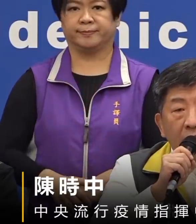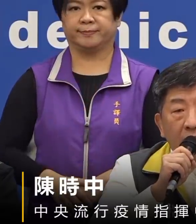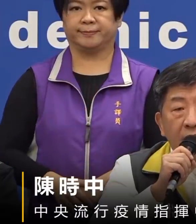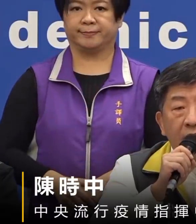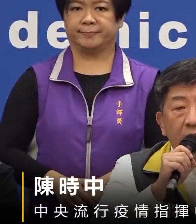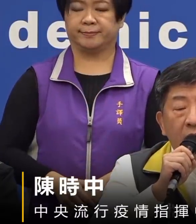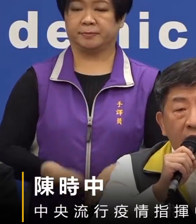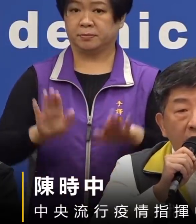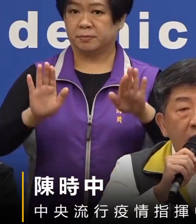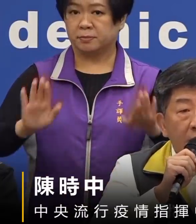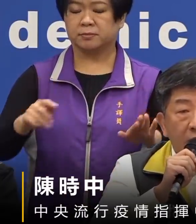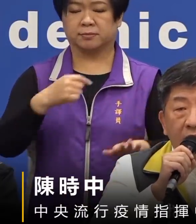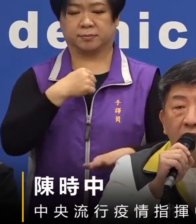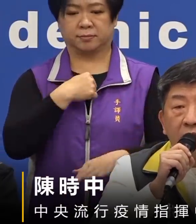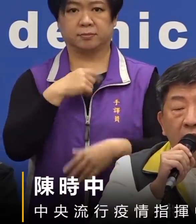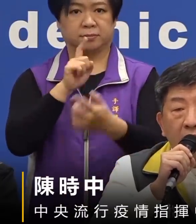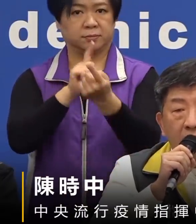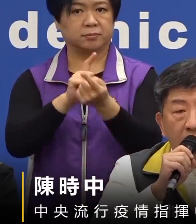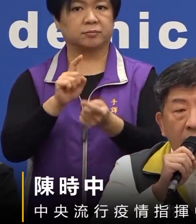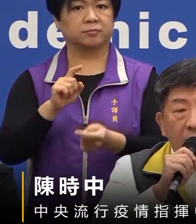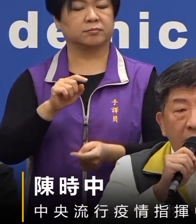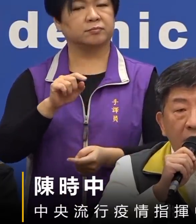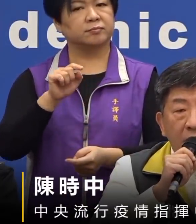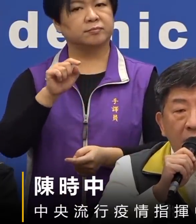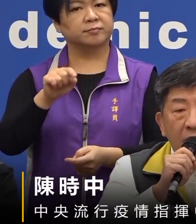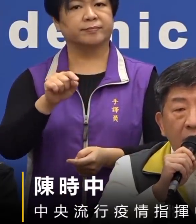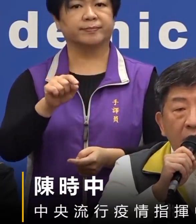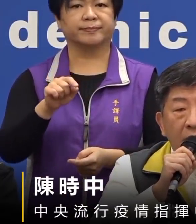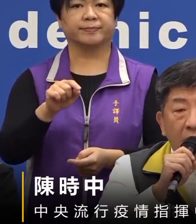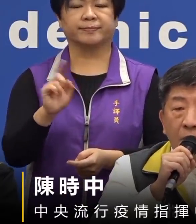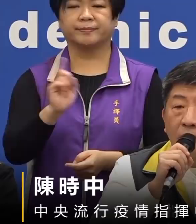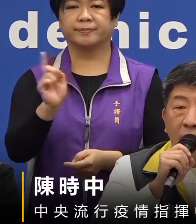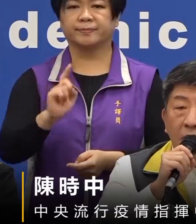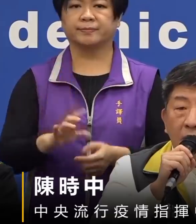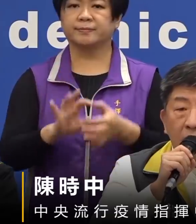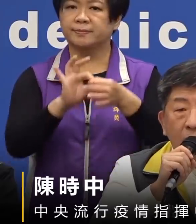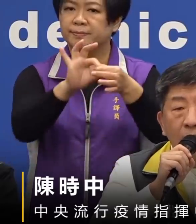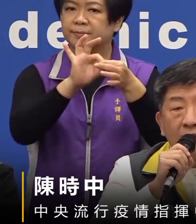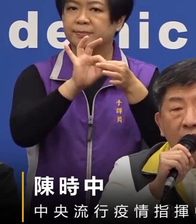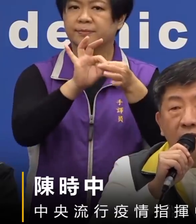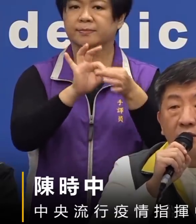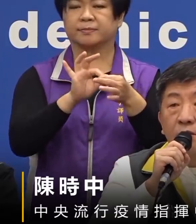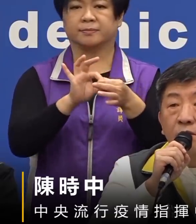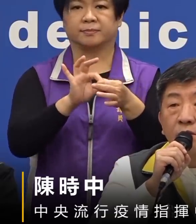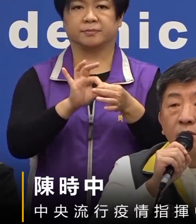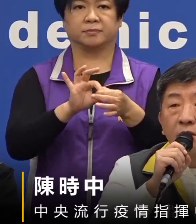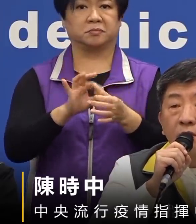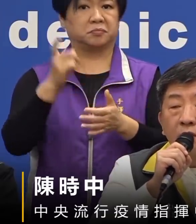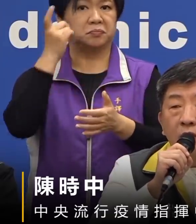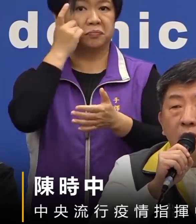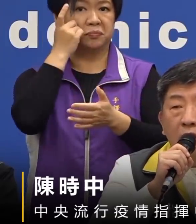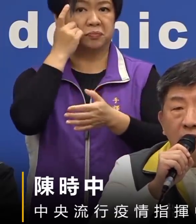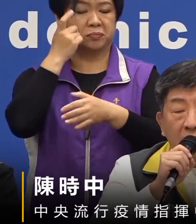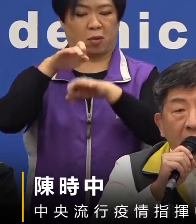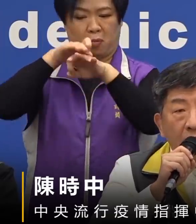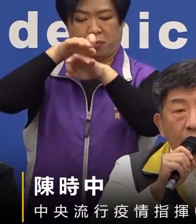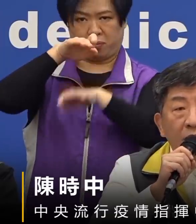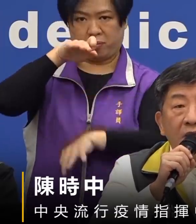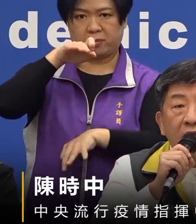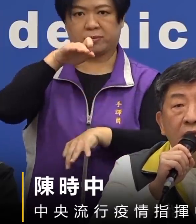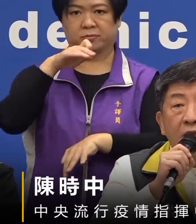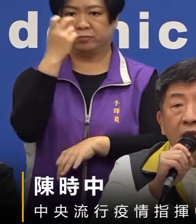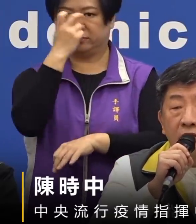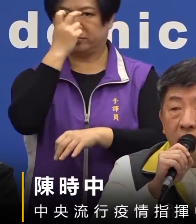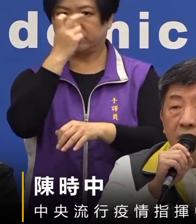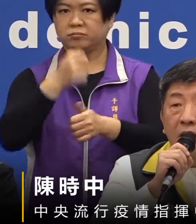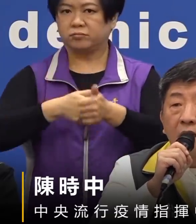在开始好、已经在进行了哈、就他的一个联络的一个通联的记录，好、展开全